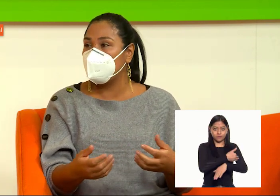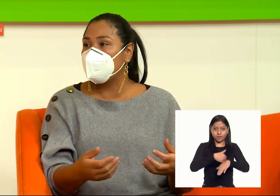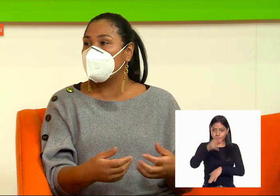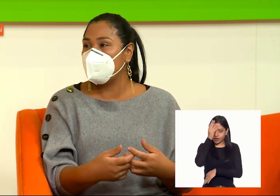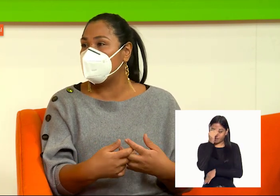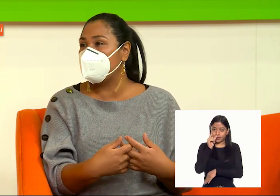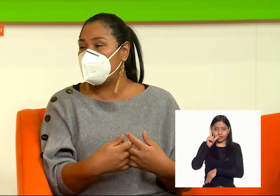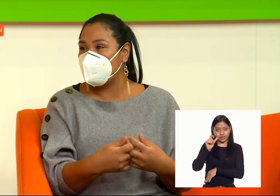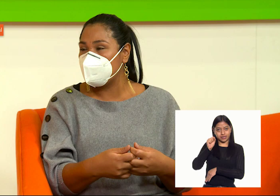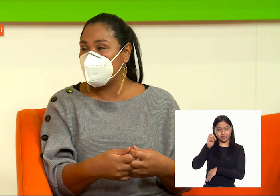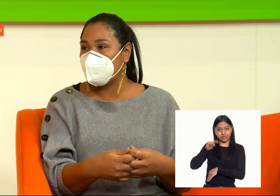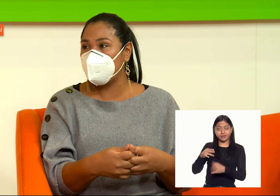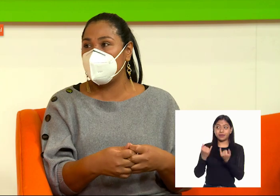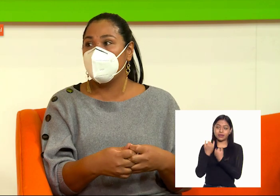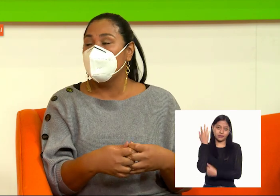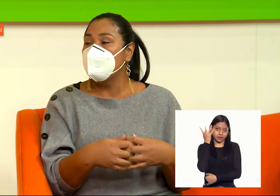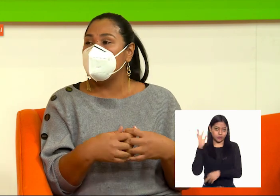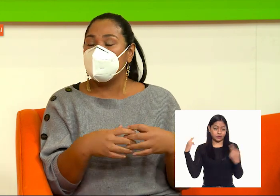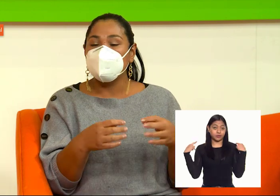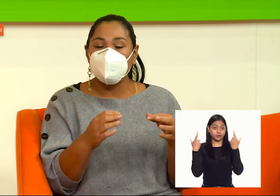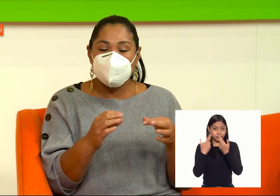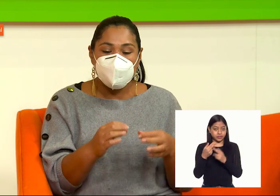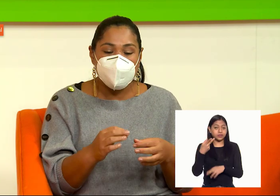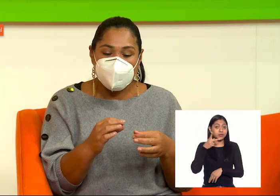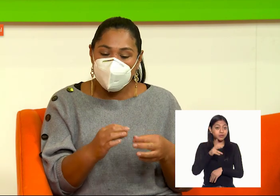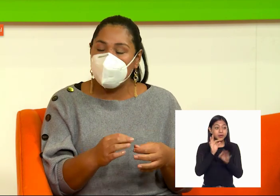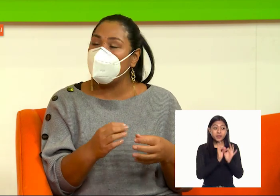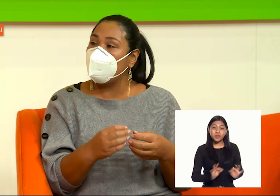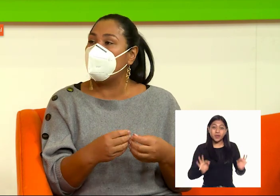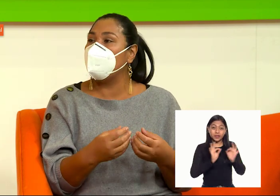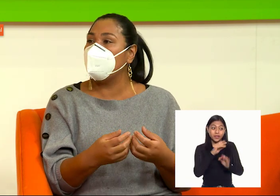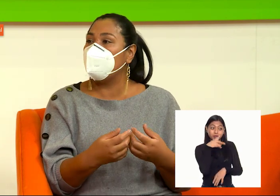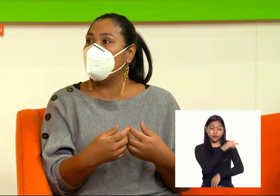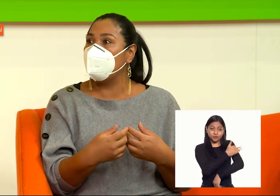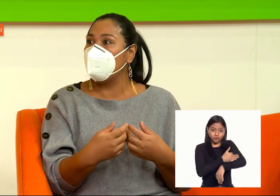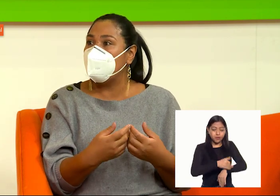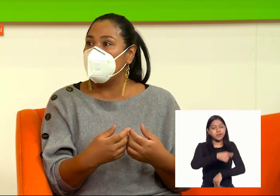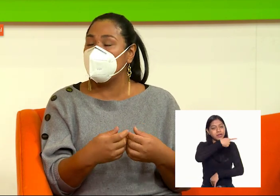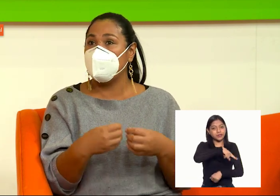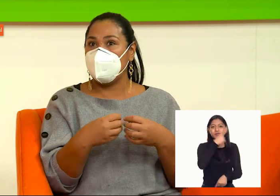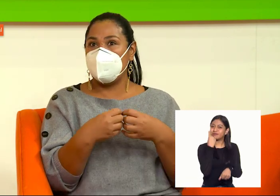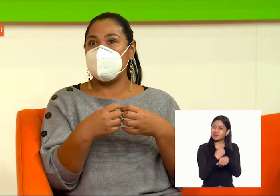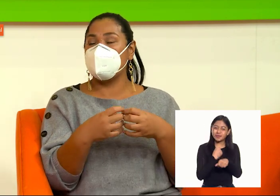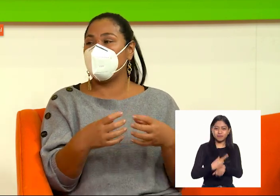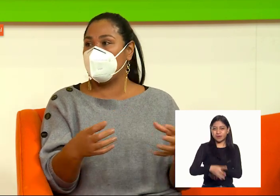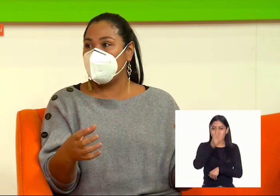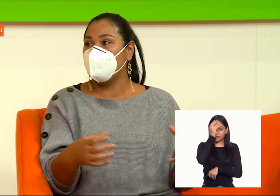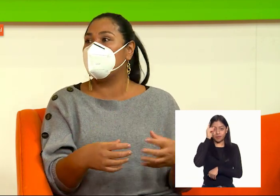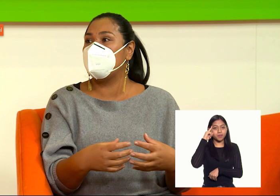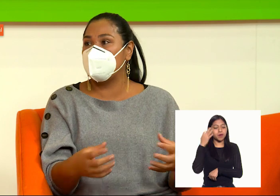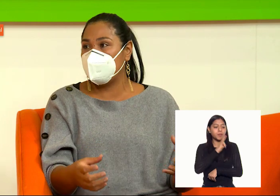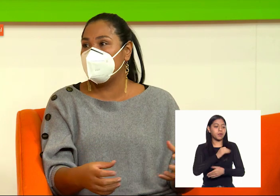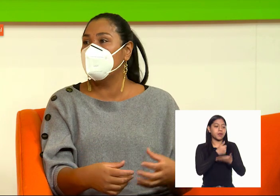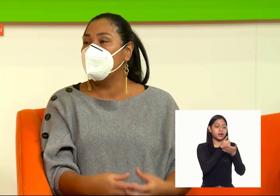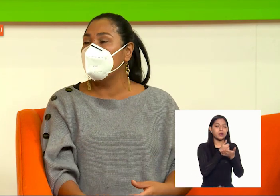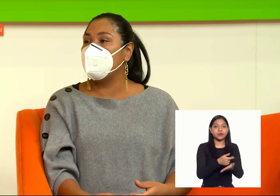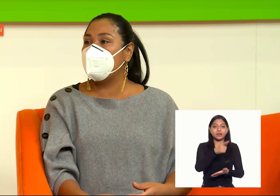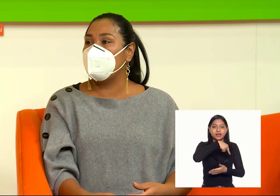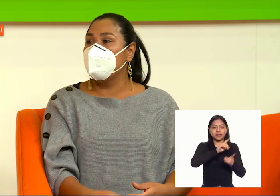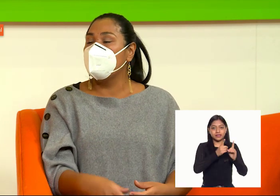estamos en contacto con alumnos sordos, pero sí es como súper medular que la familia lo comprenda para ir desarrollando y